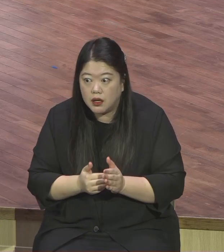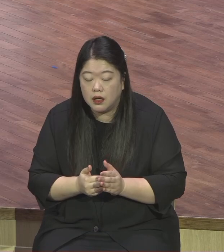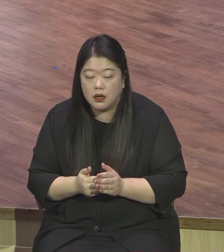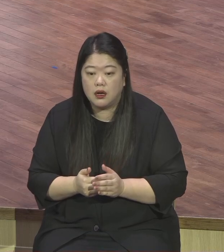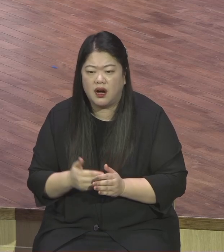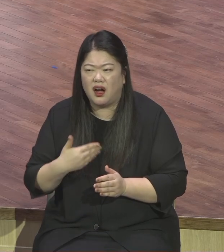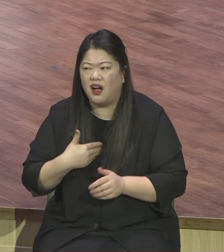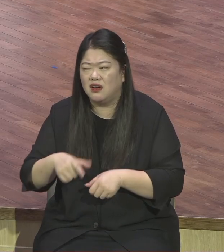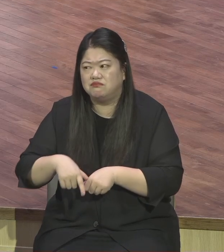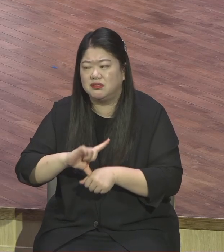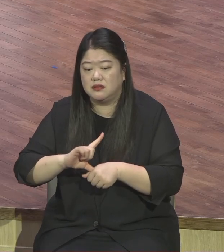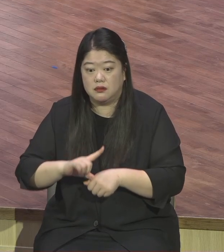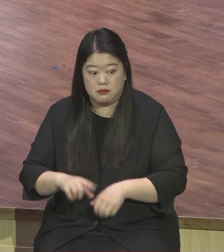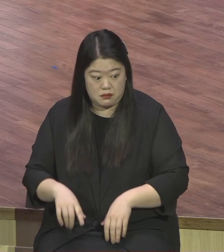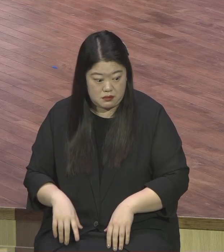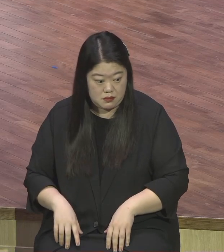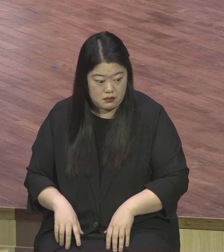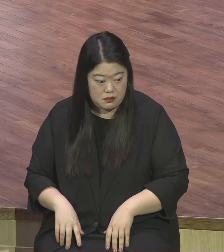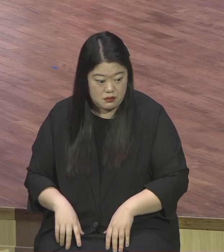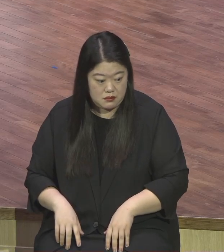이건 어떻게 답을 줘야 돼요?